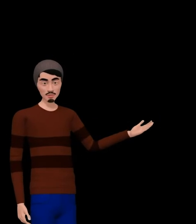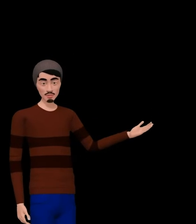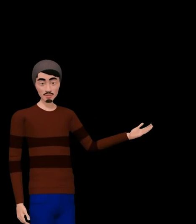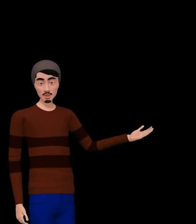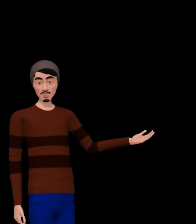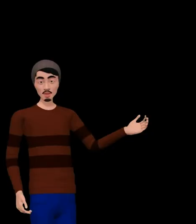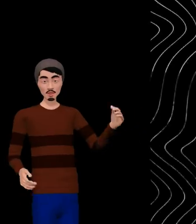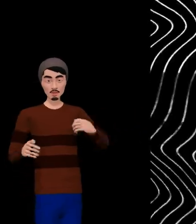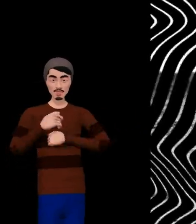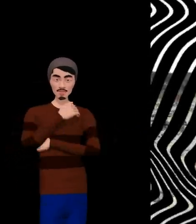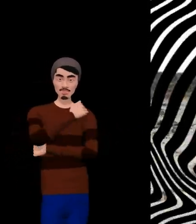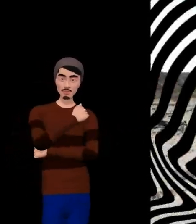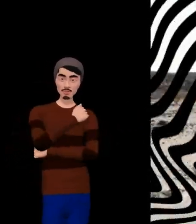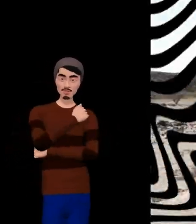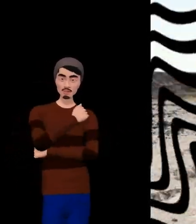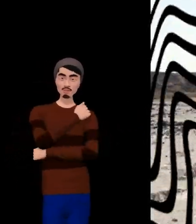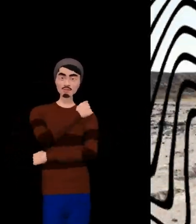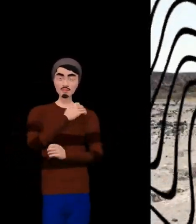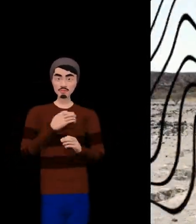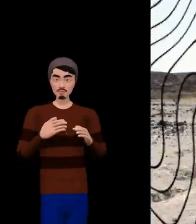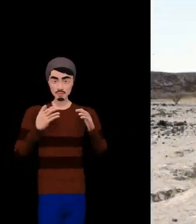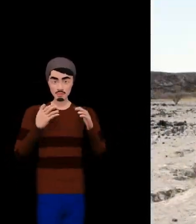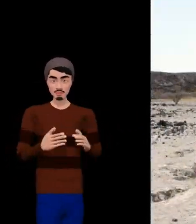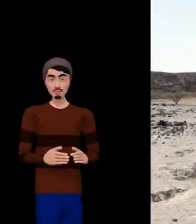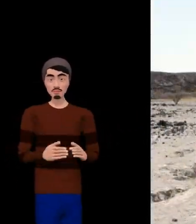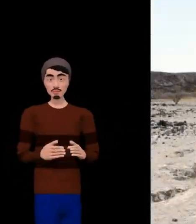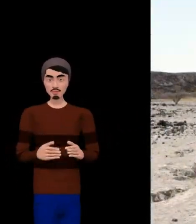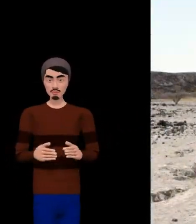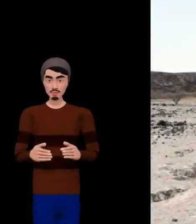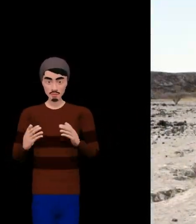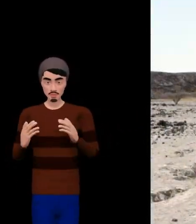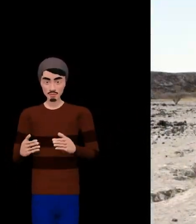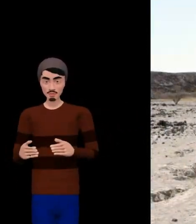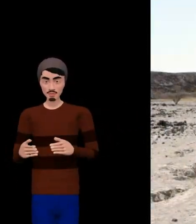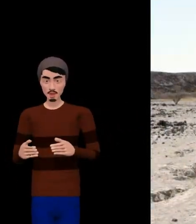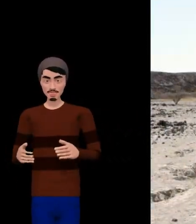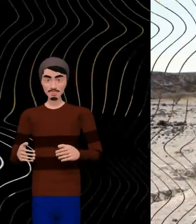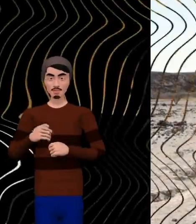scoperto da alcuni archeologi nella Rift Valley nel